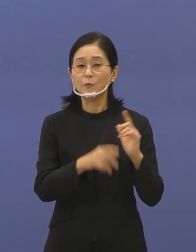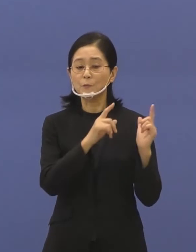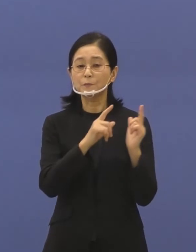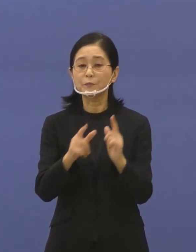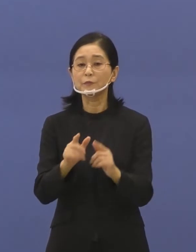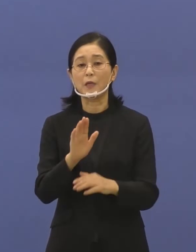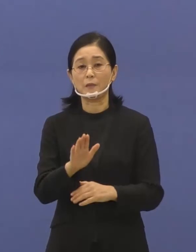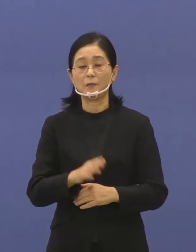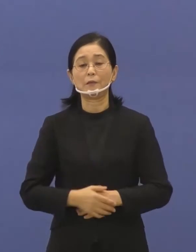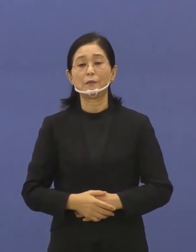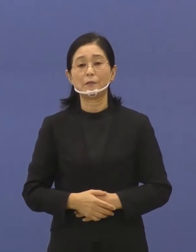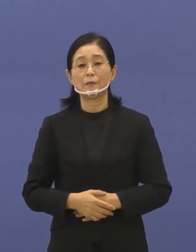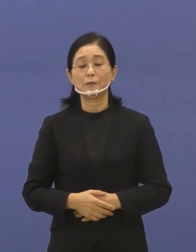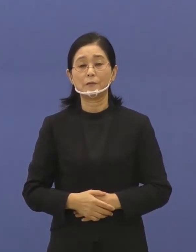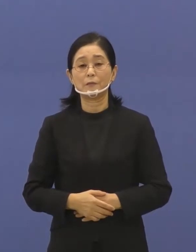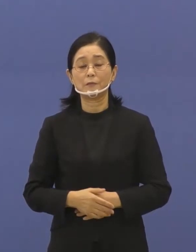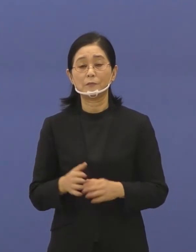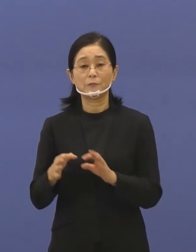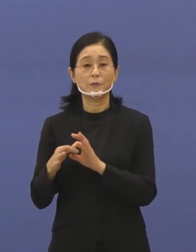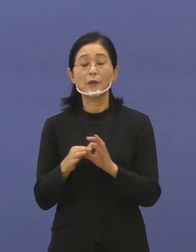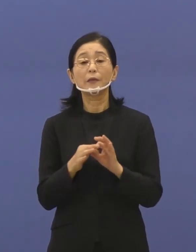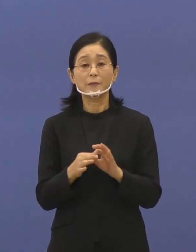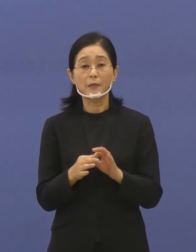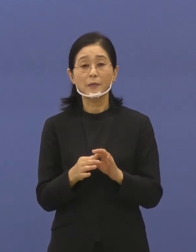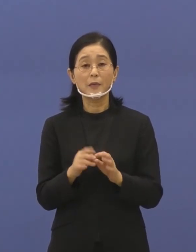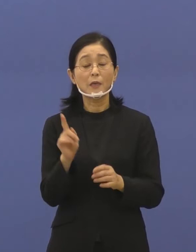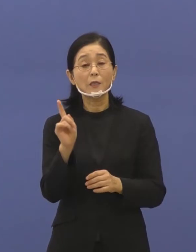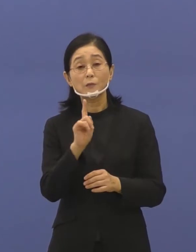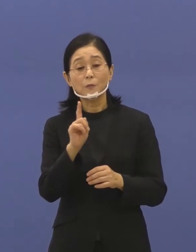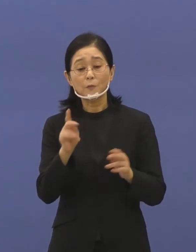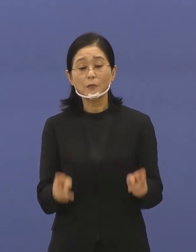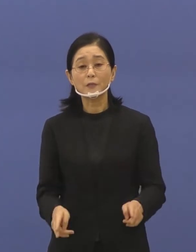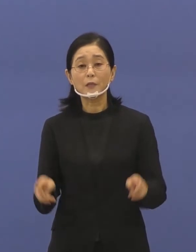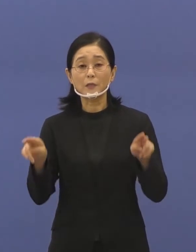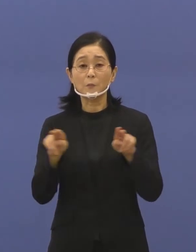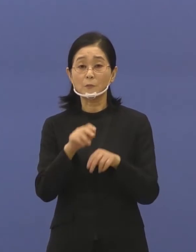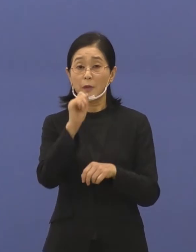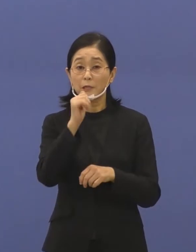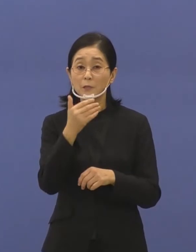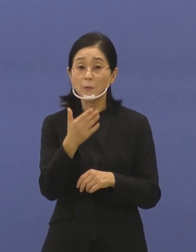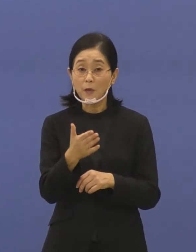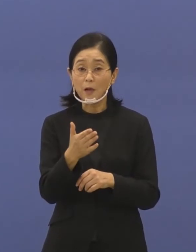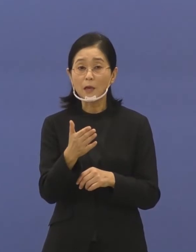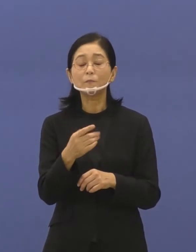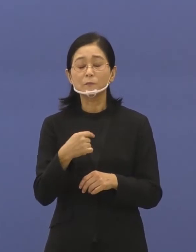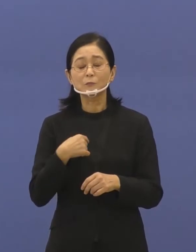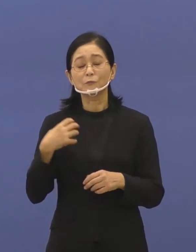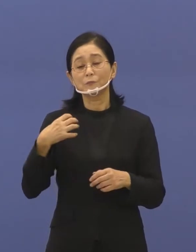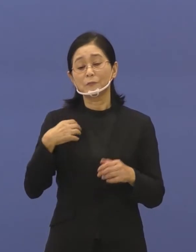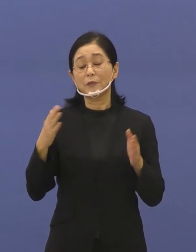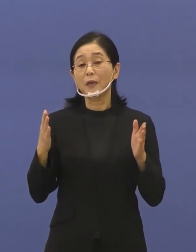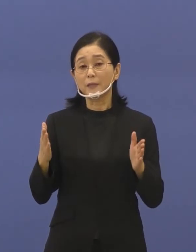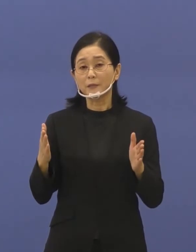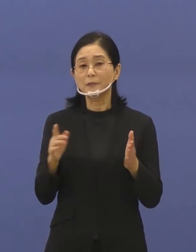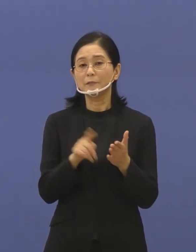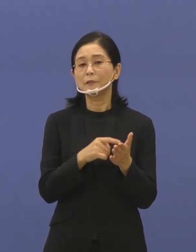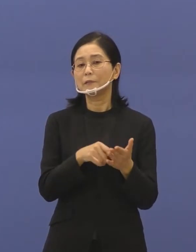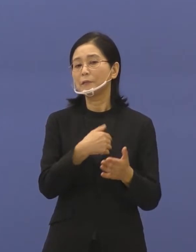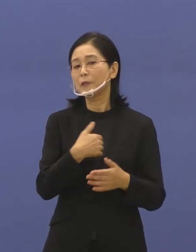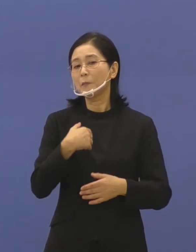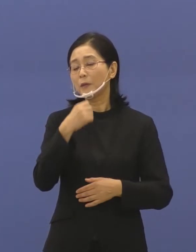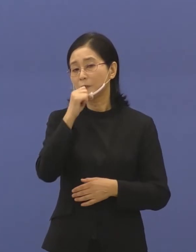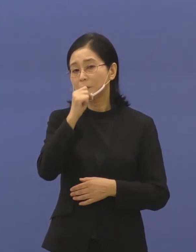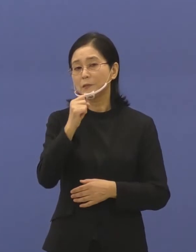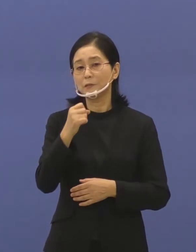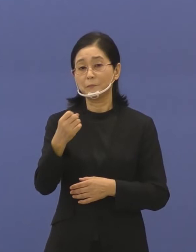まあ、その中で以前はどのような健常者がいいのかという方向性について任期中にやれればという発言もあったと思うんですけれども、まあ、先日